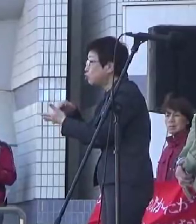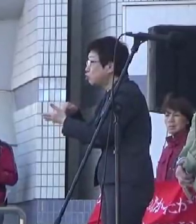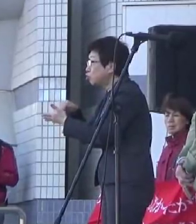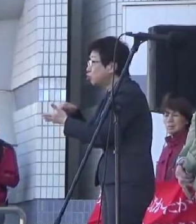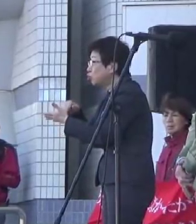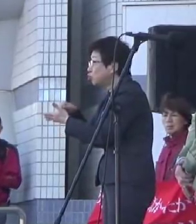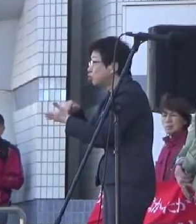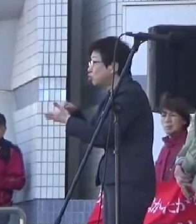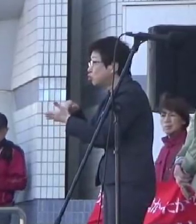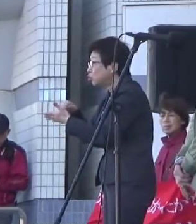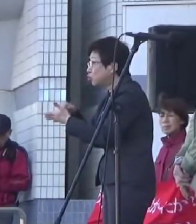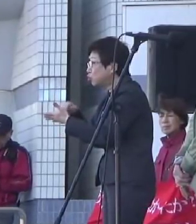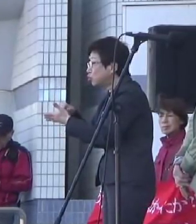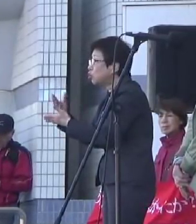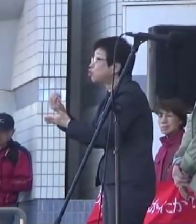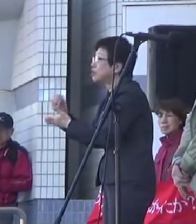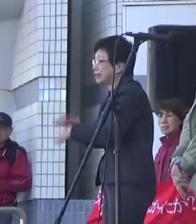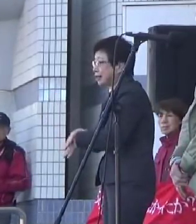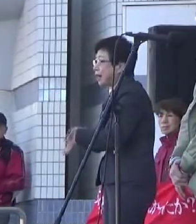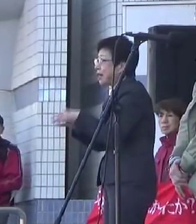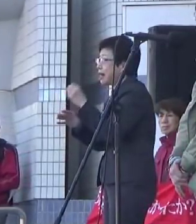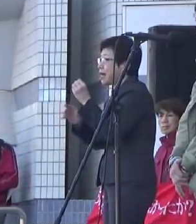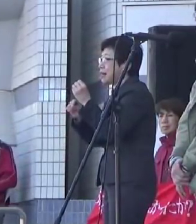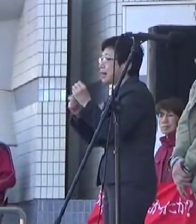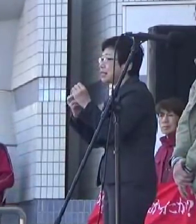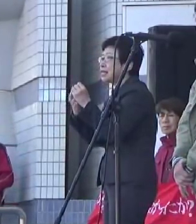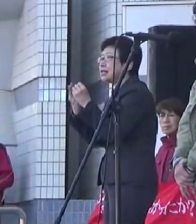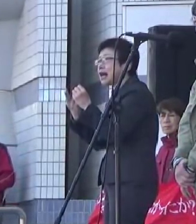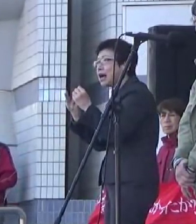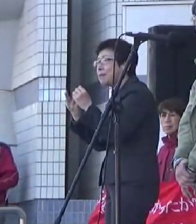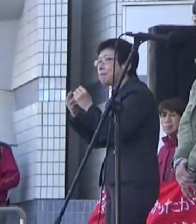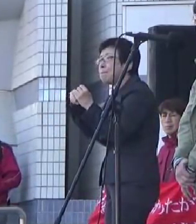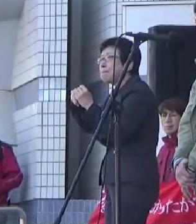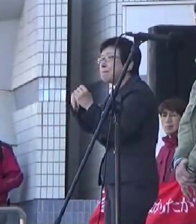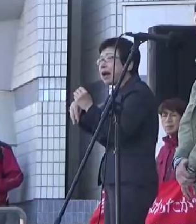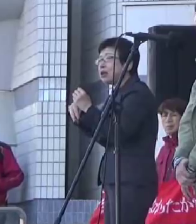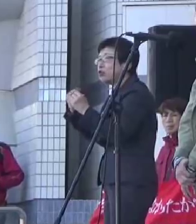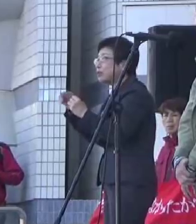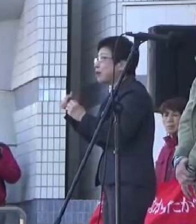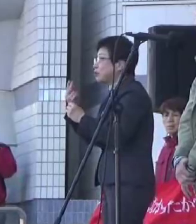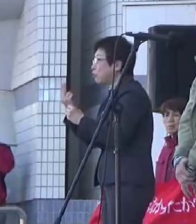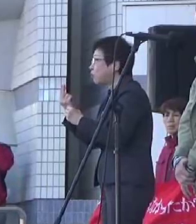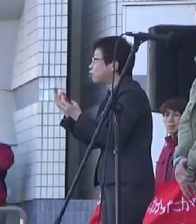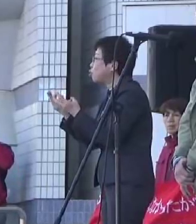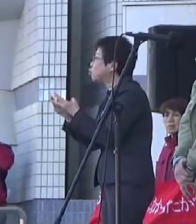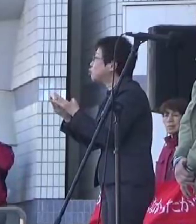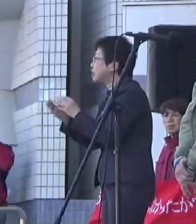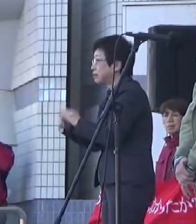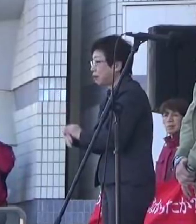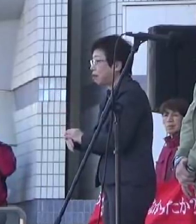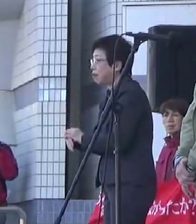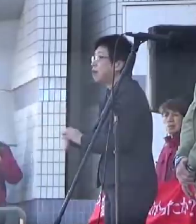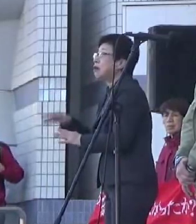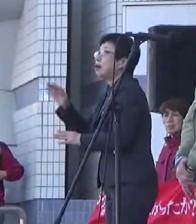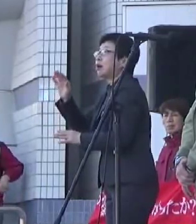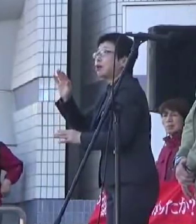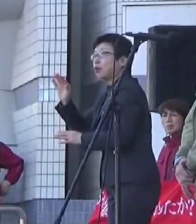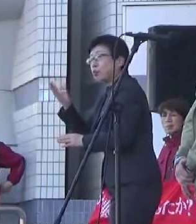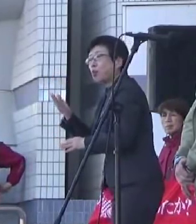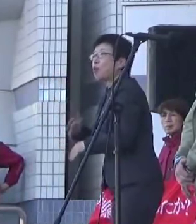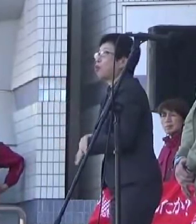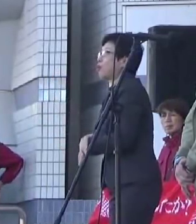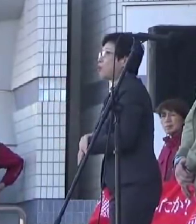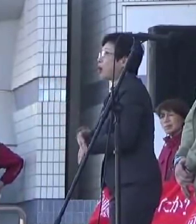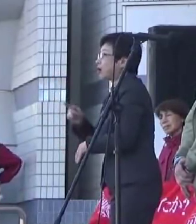ですね。でそれが 0.23 マイクロシーベルトです。だけれども、あ